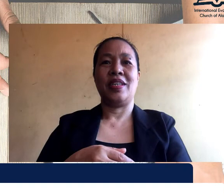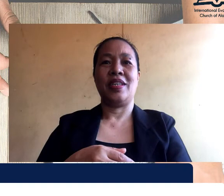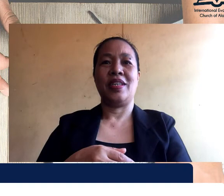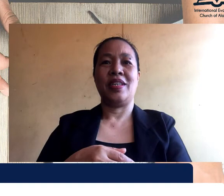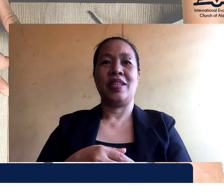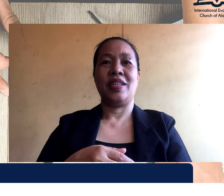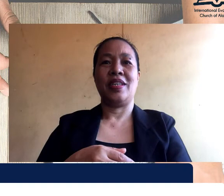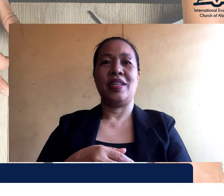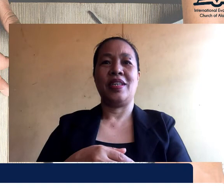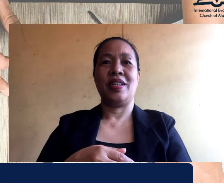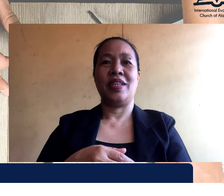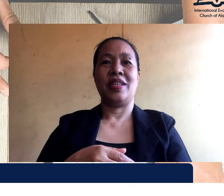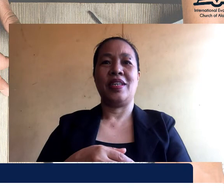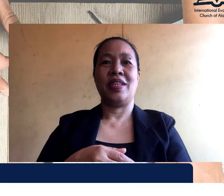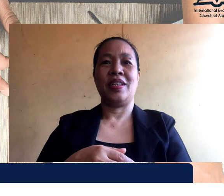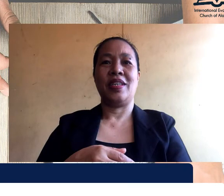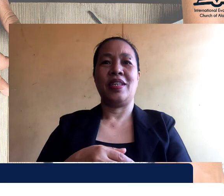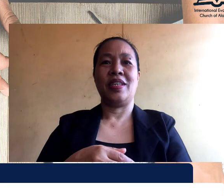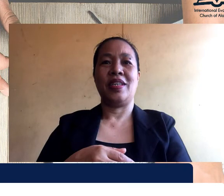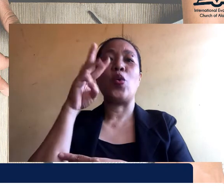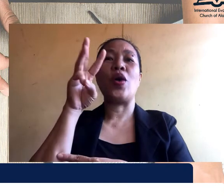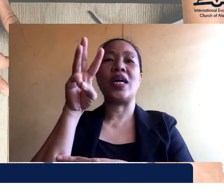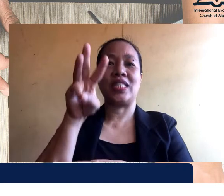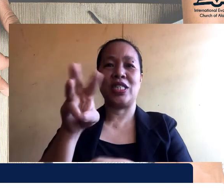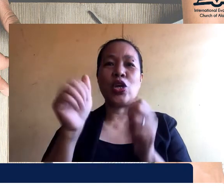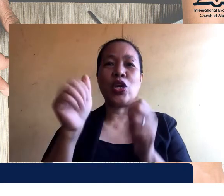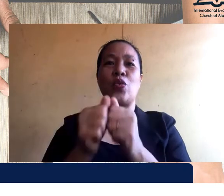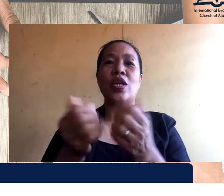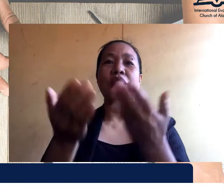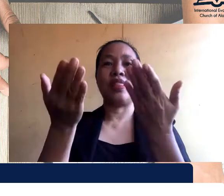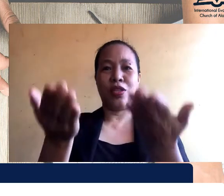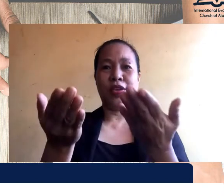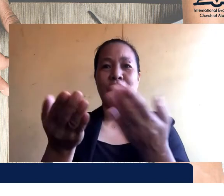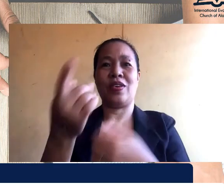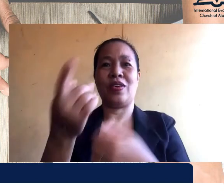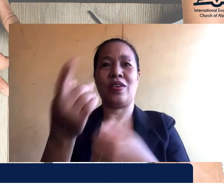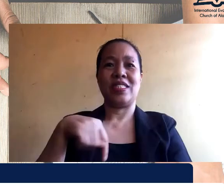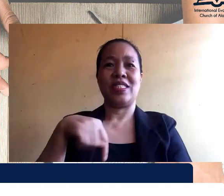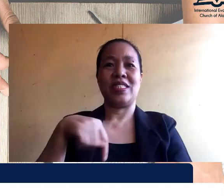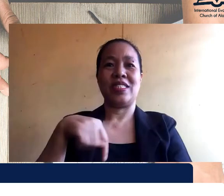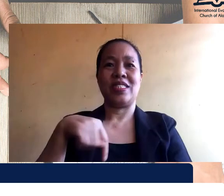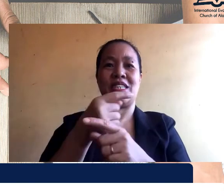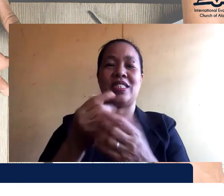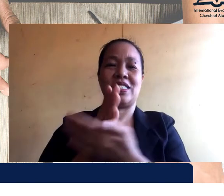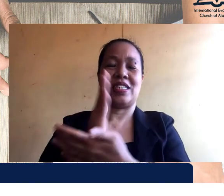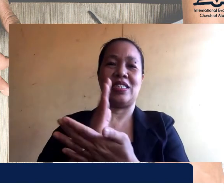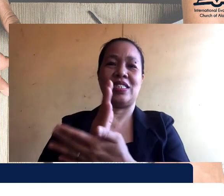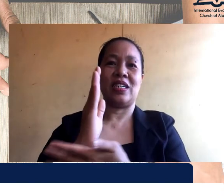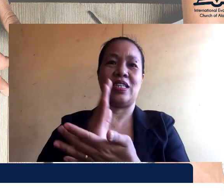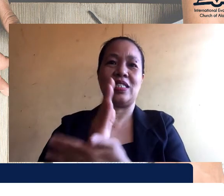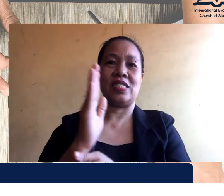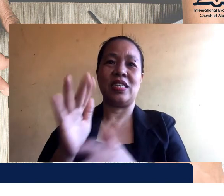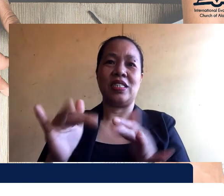Ayan, alright. Patingin ko lang yung mga kasama natin nanonood. Ayan, si